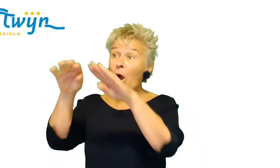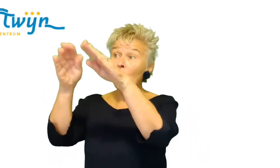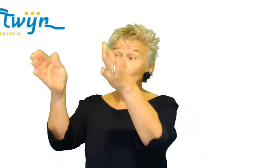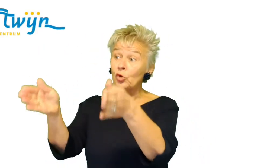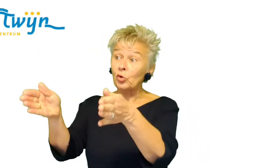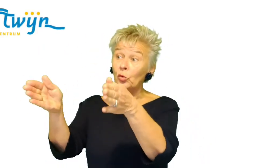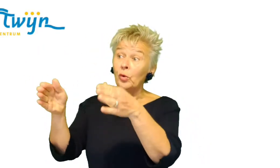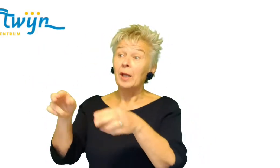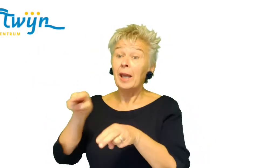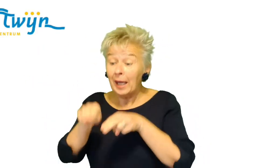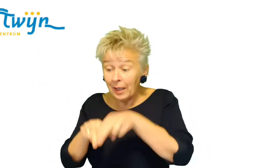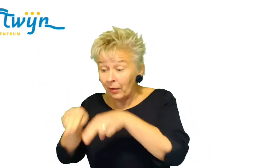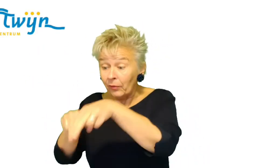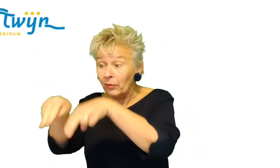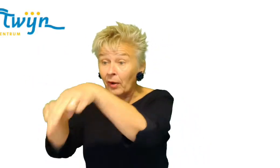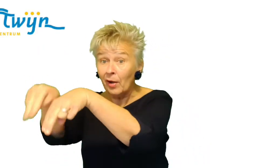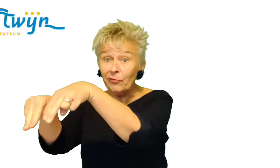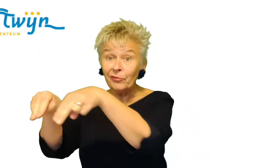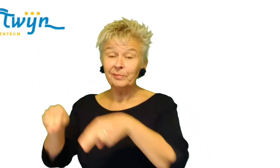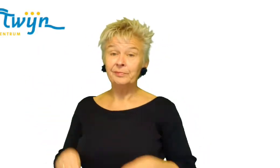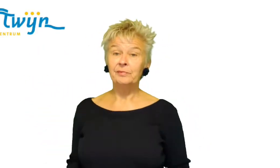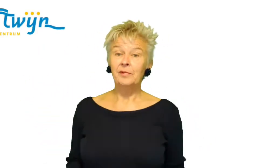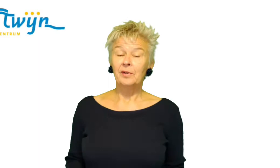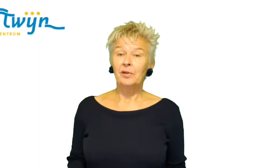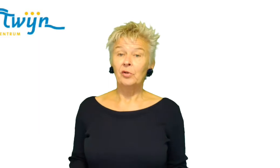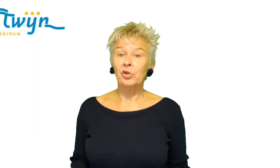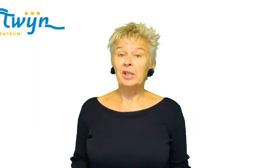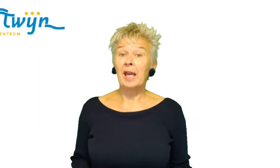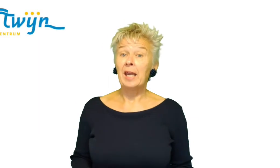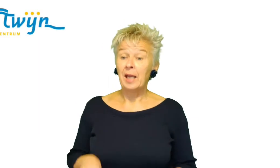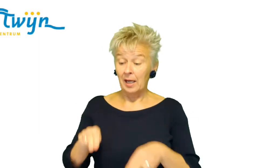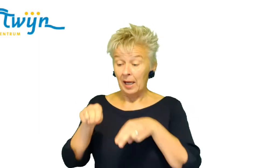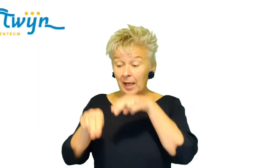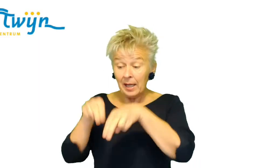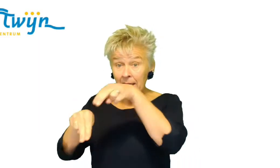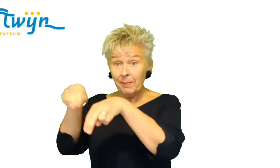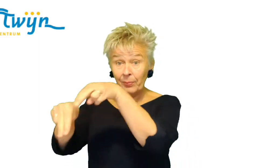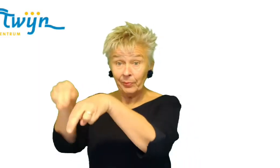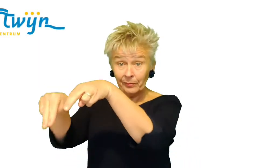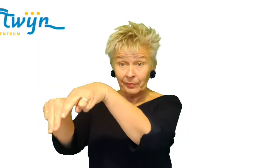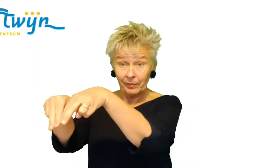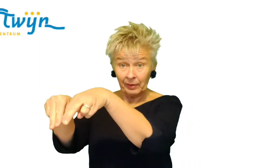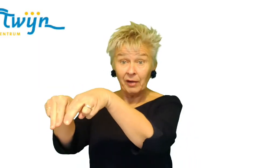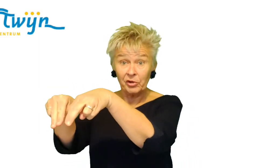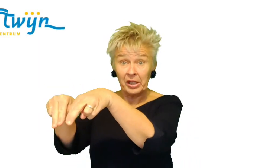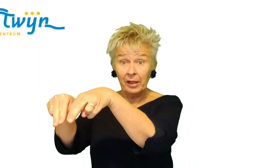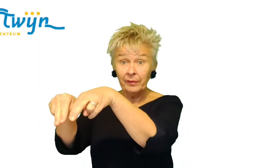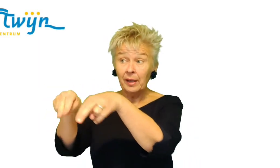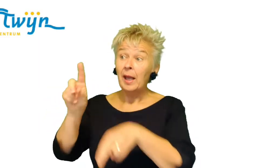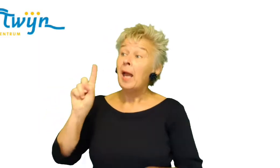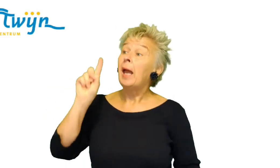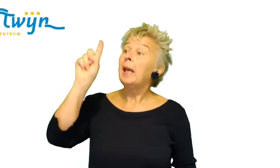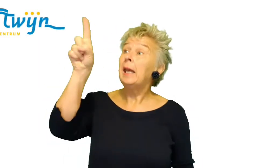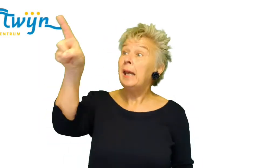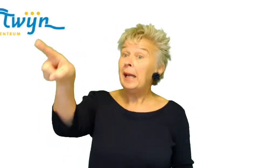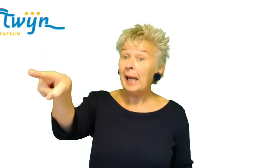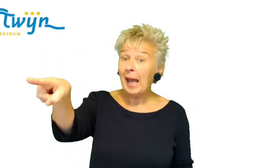huis toe in een draf. Dus zij liep, even snel,